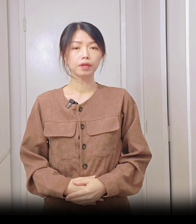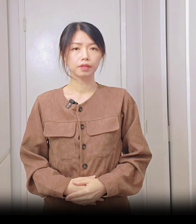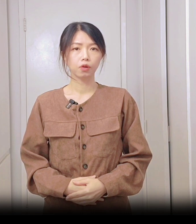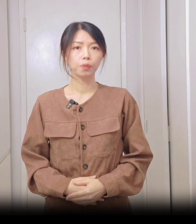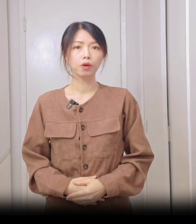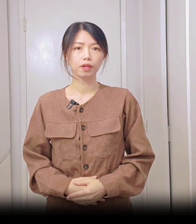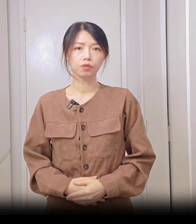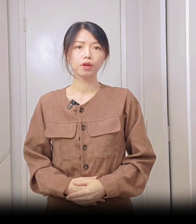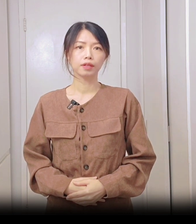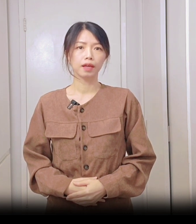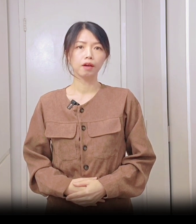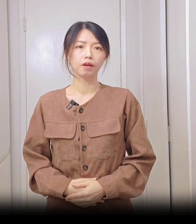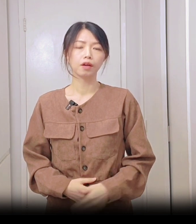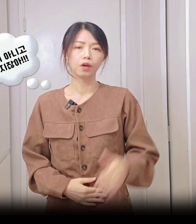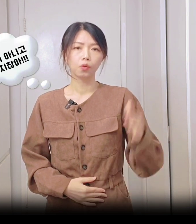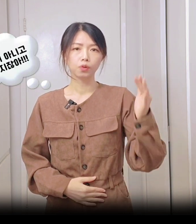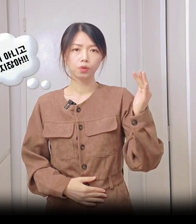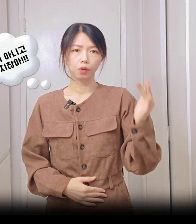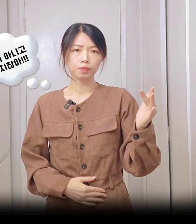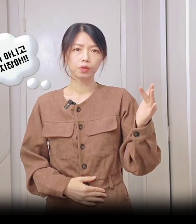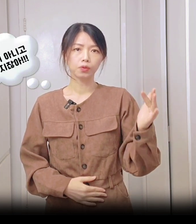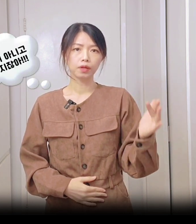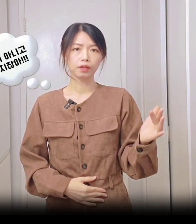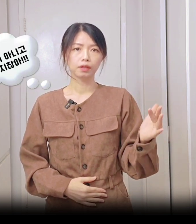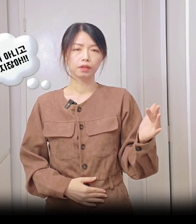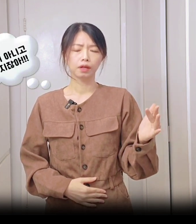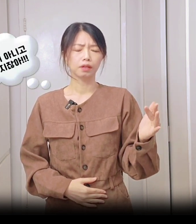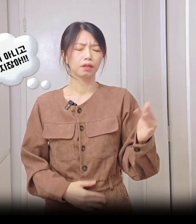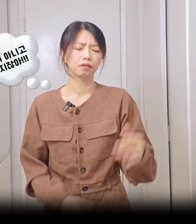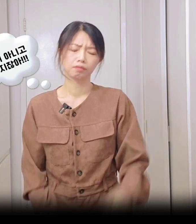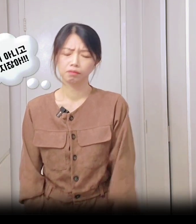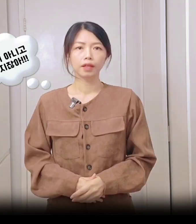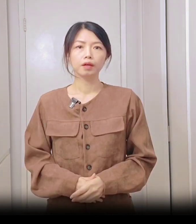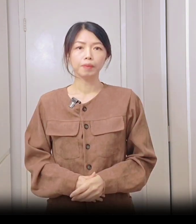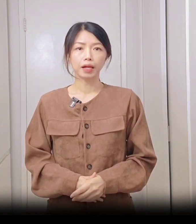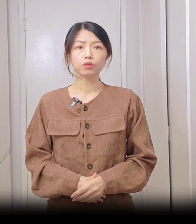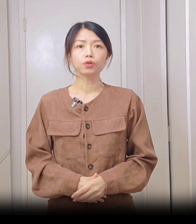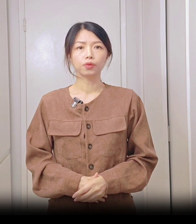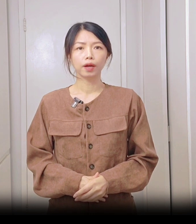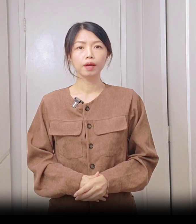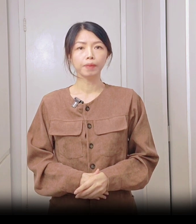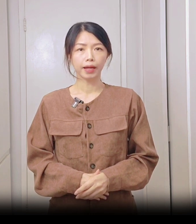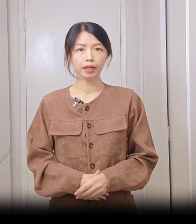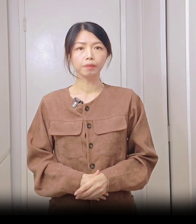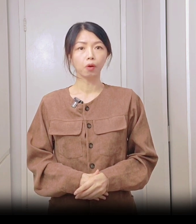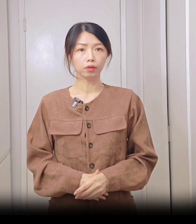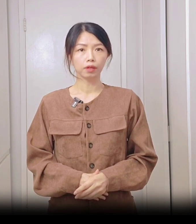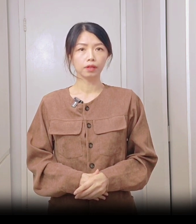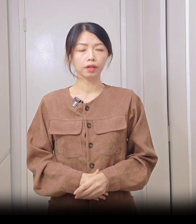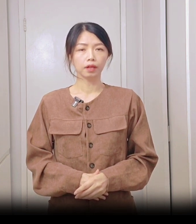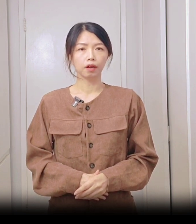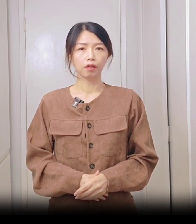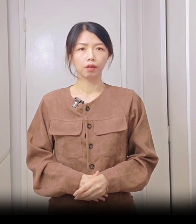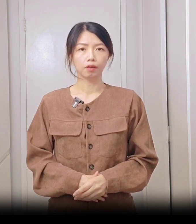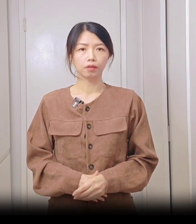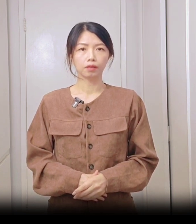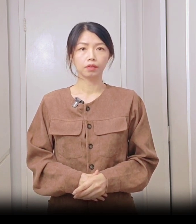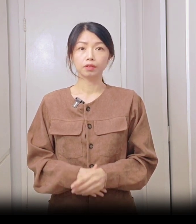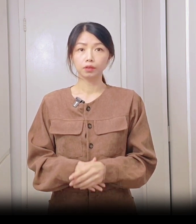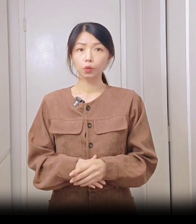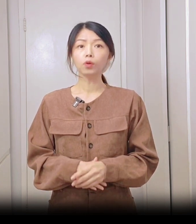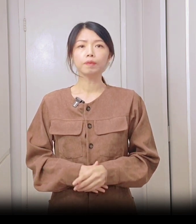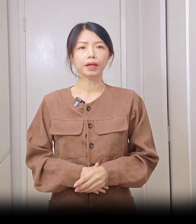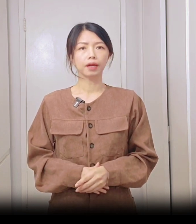지금 모습을 그대로 표현하는 수어인데요. 오른손 엄지로는 일단 말고유가 말이 먹는